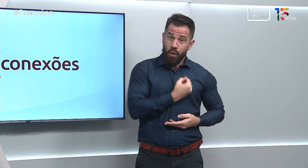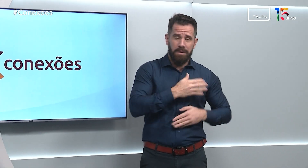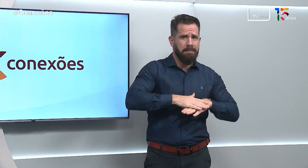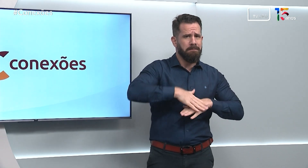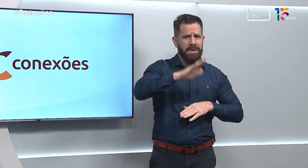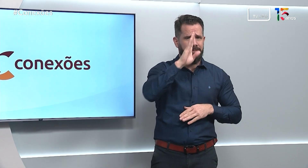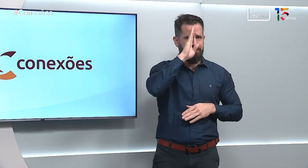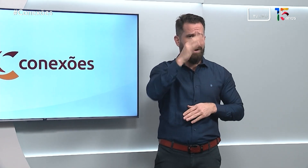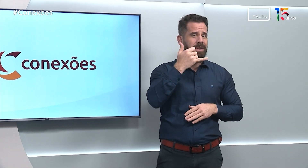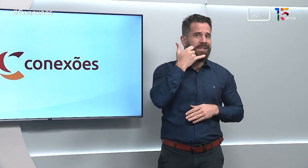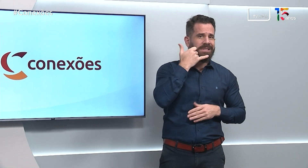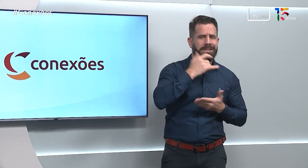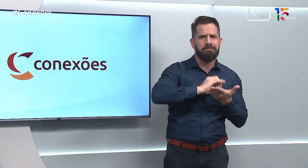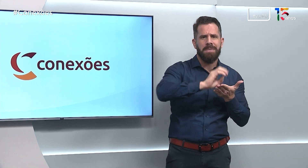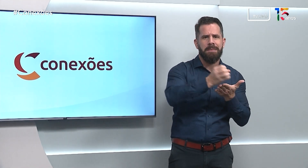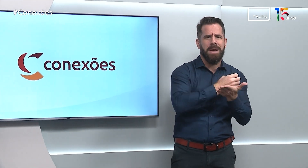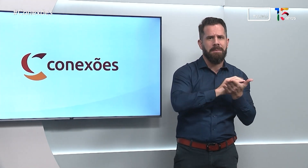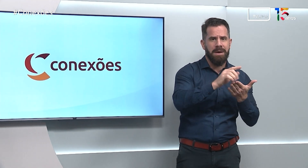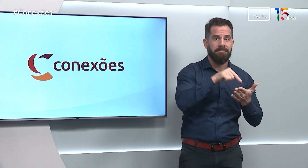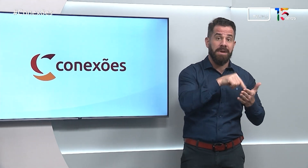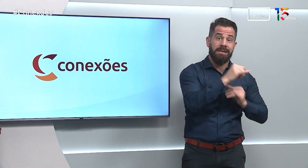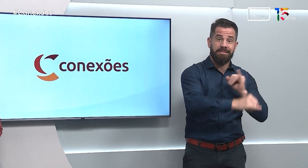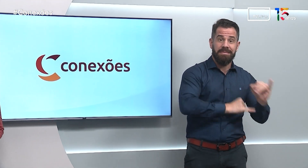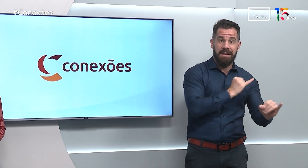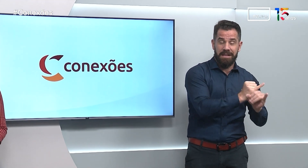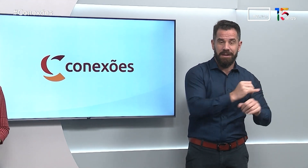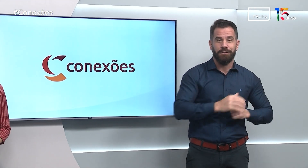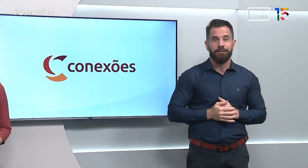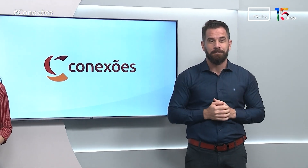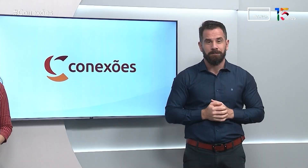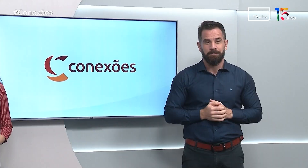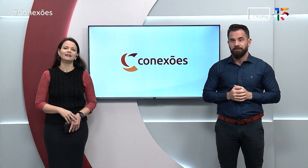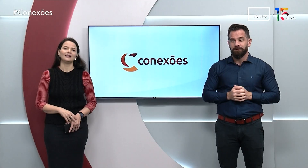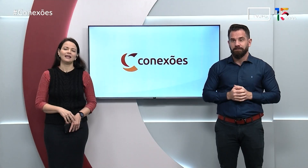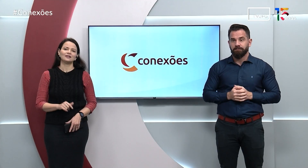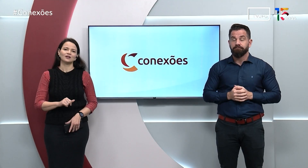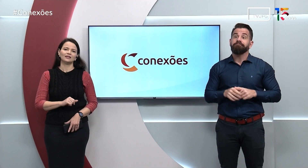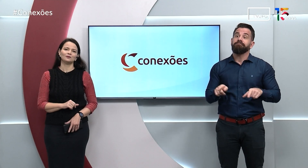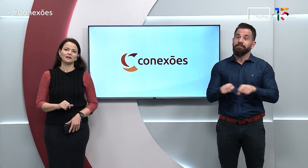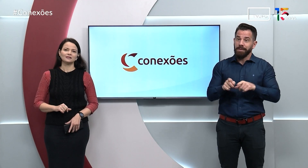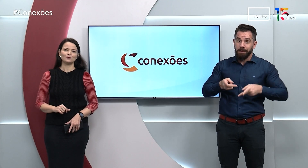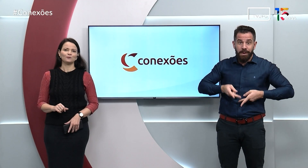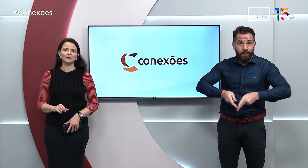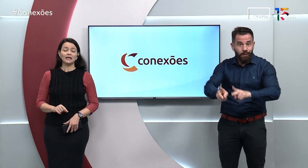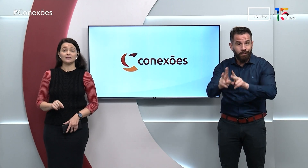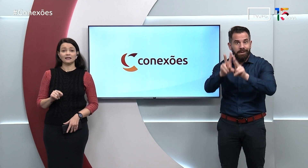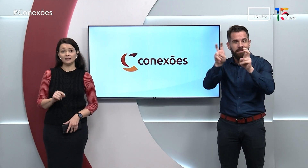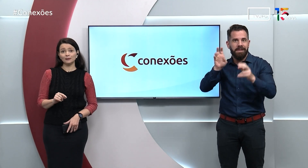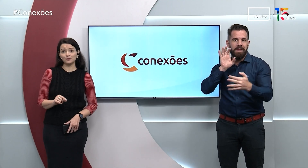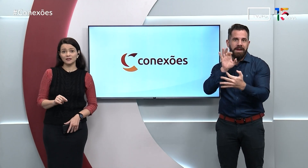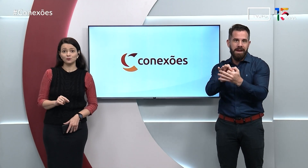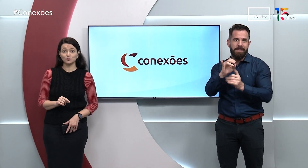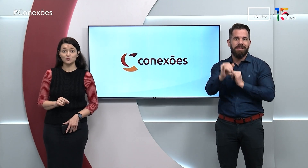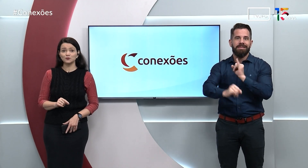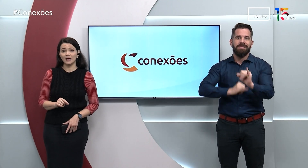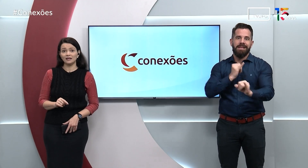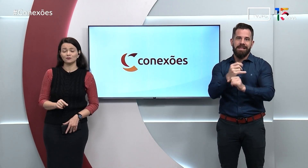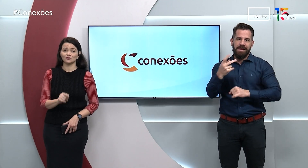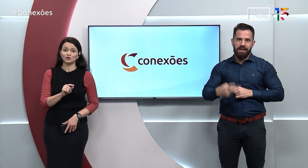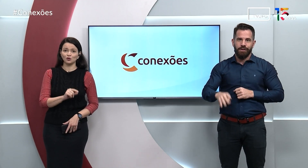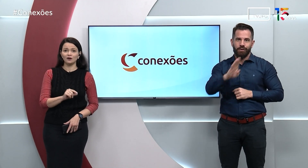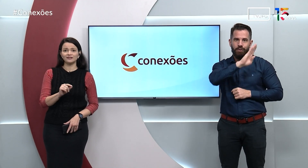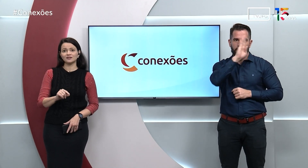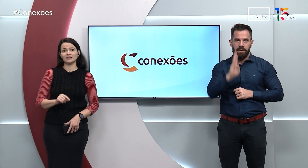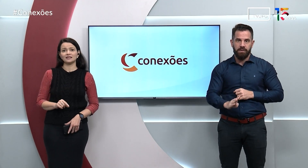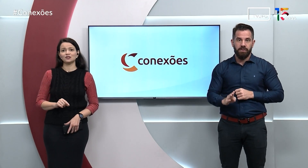smartphones. E a gente continua falando sobre o uso da internet aqui no Brasil. 70% dos